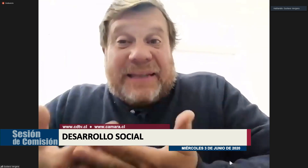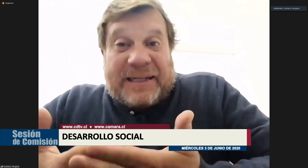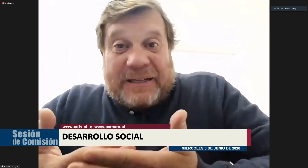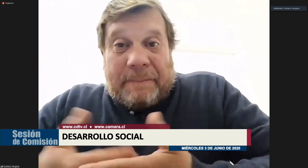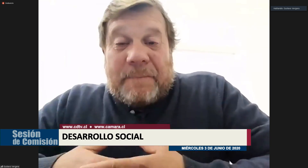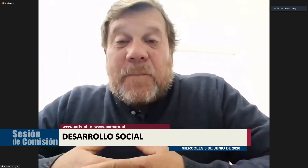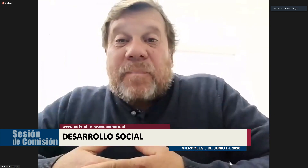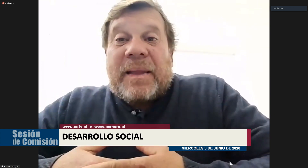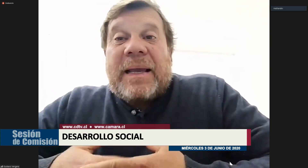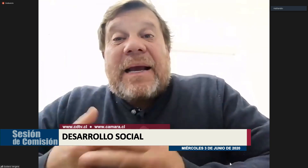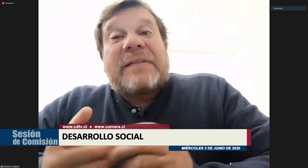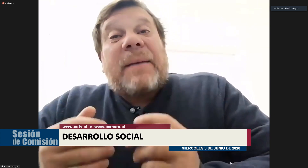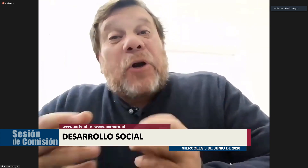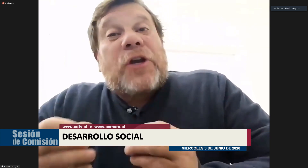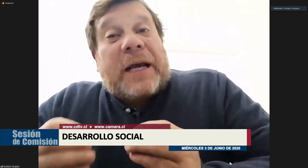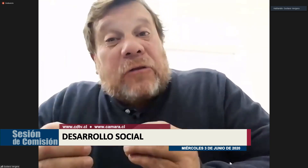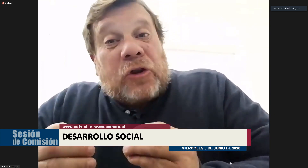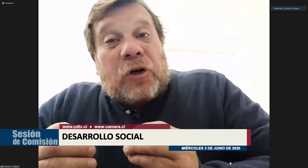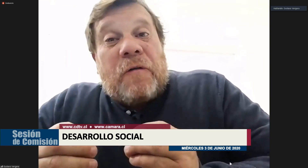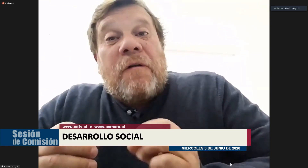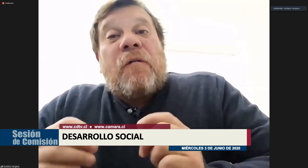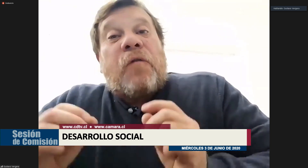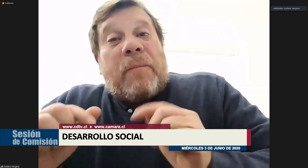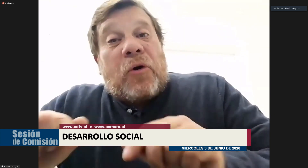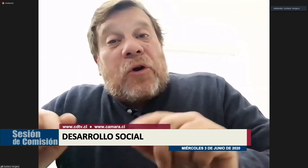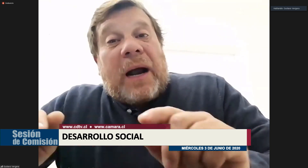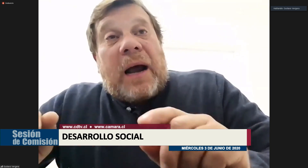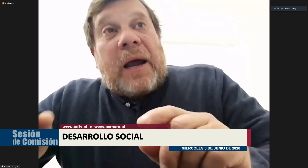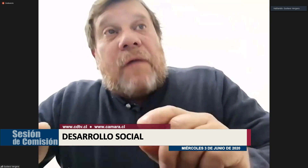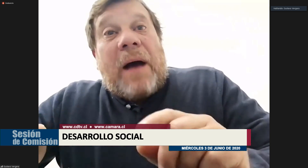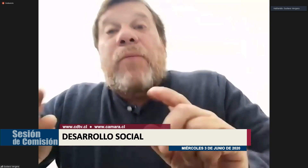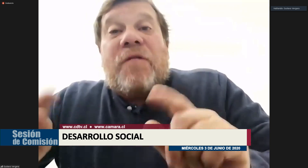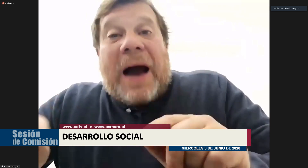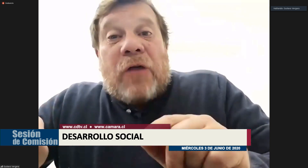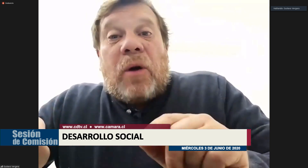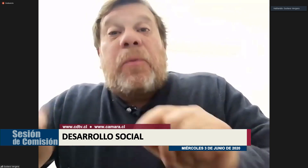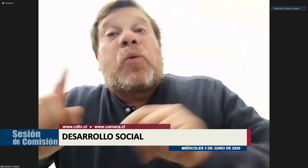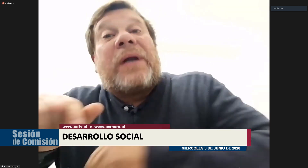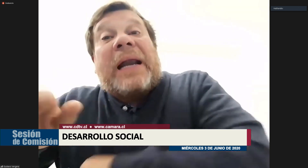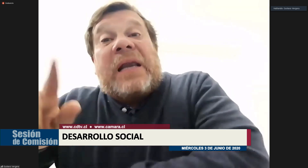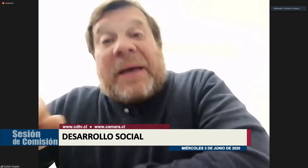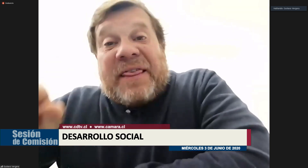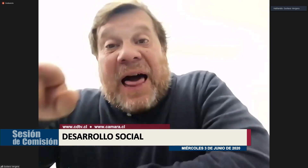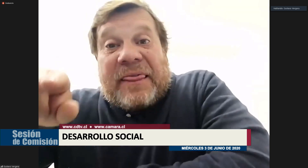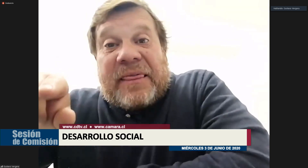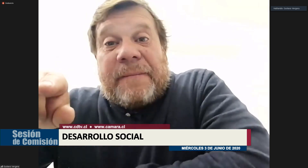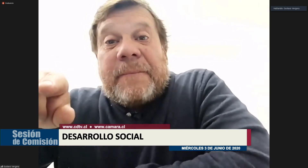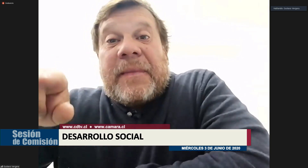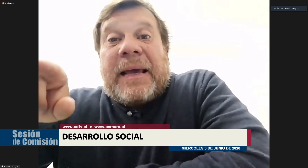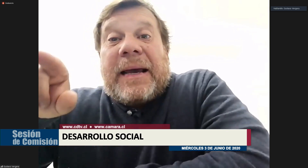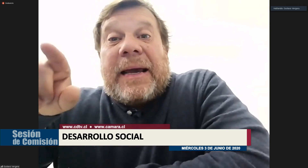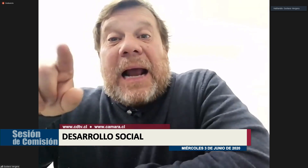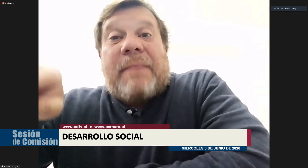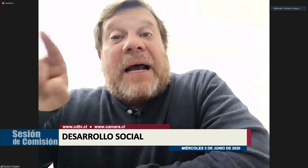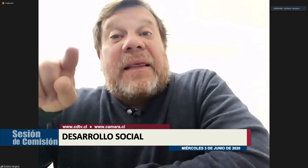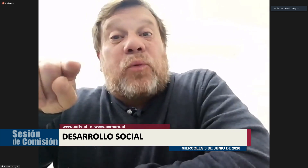señas. Ese proyecto fue aprobado por unanimidad en la Cámara de